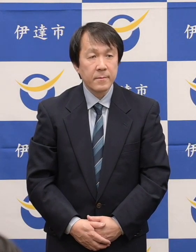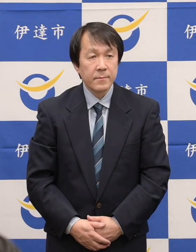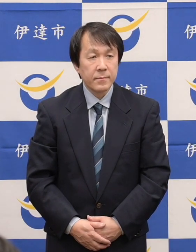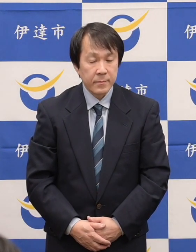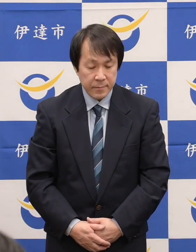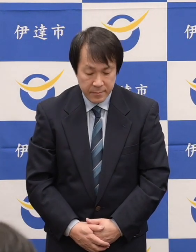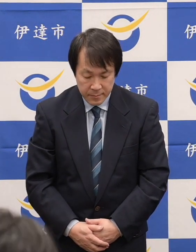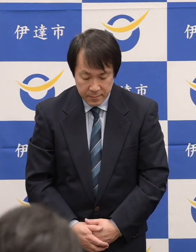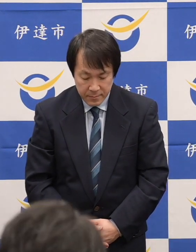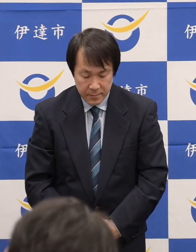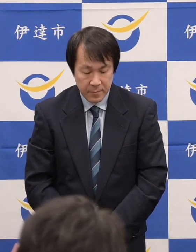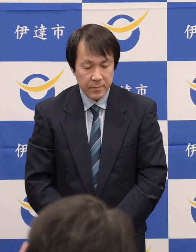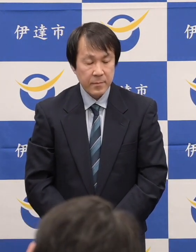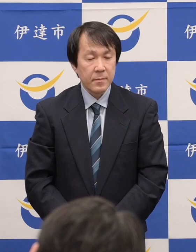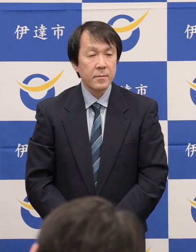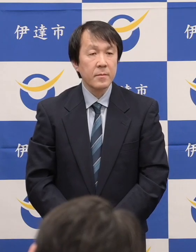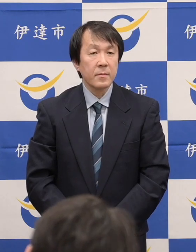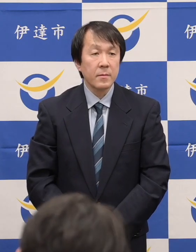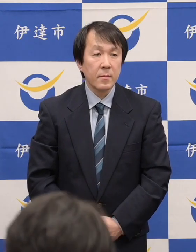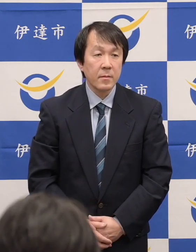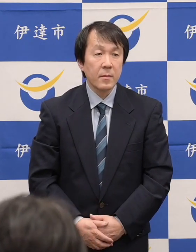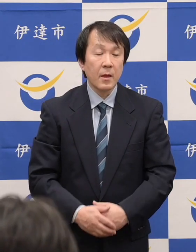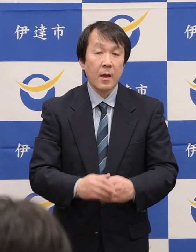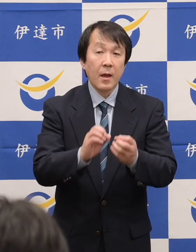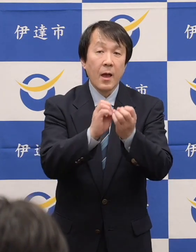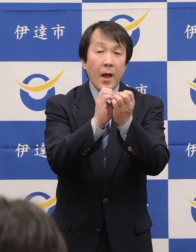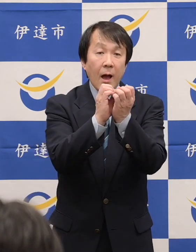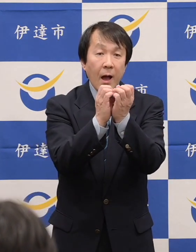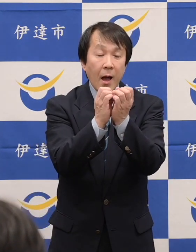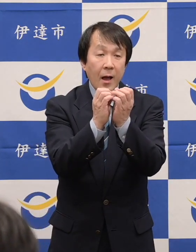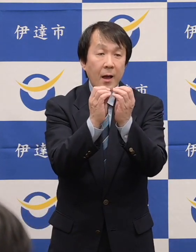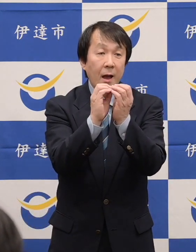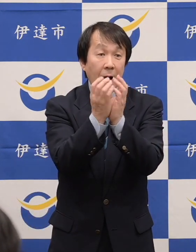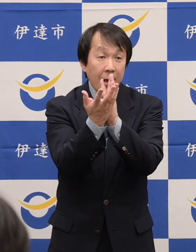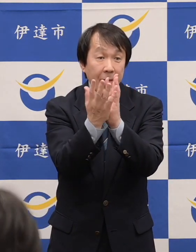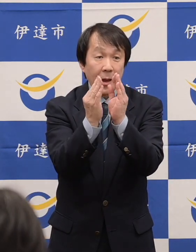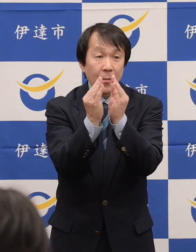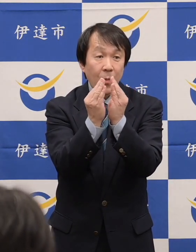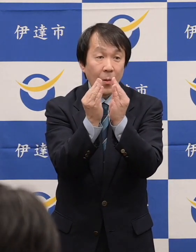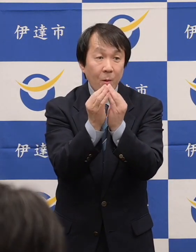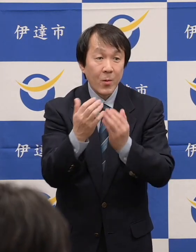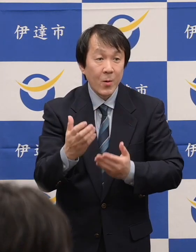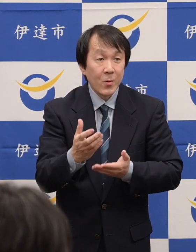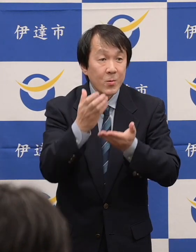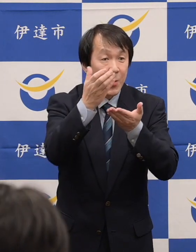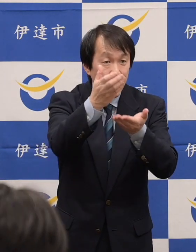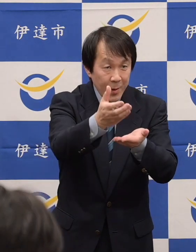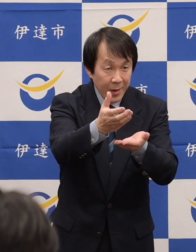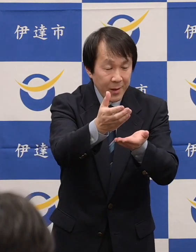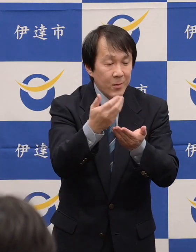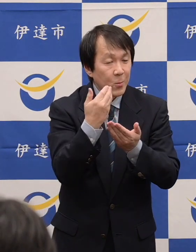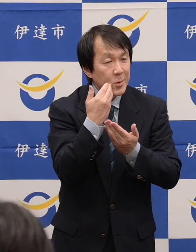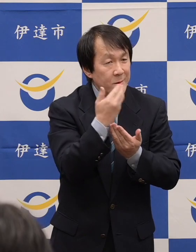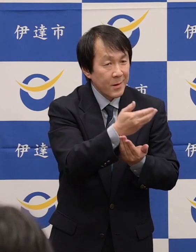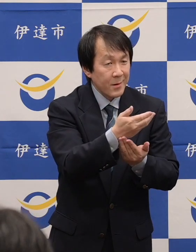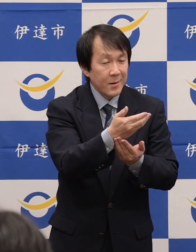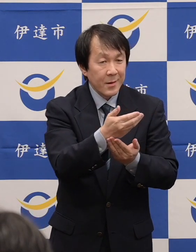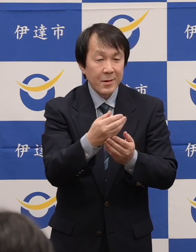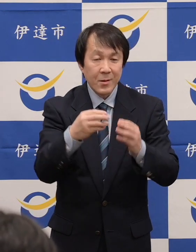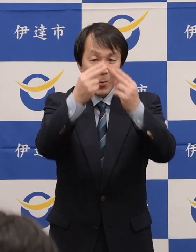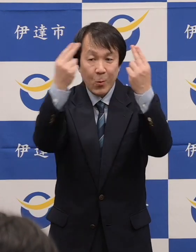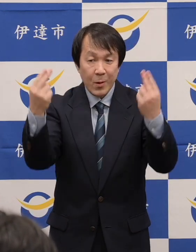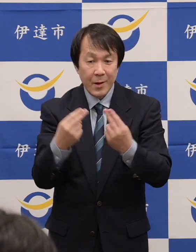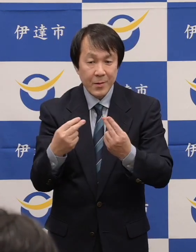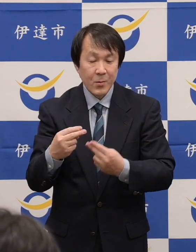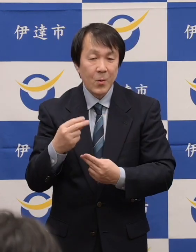も読売の丸山です。花桃の贈呈に関しましてお聞きします。北海道松前